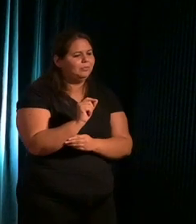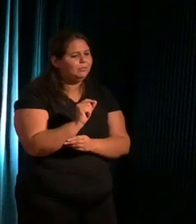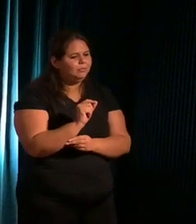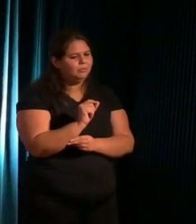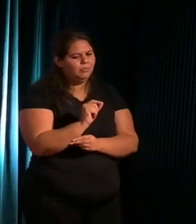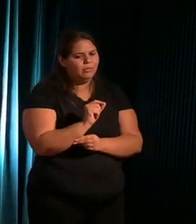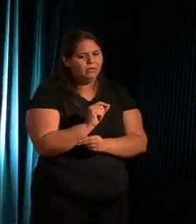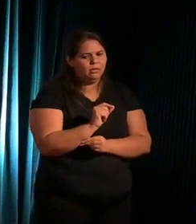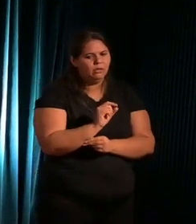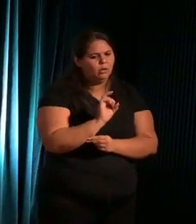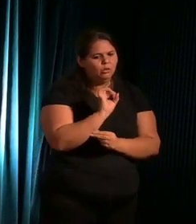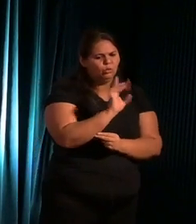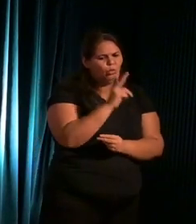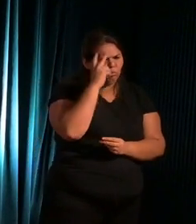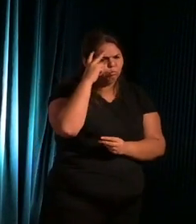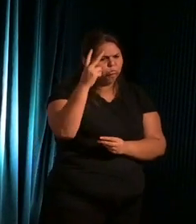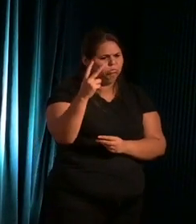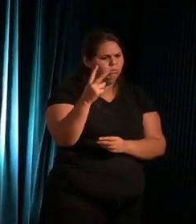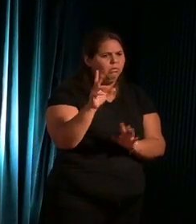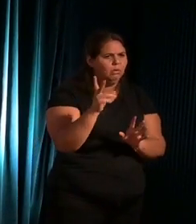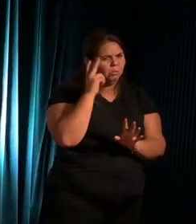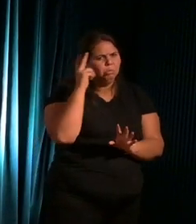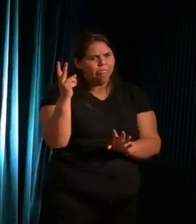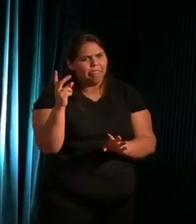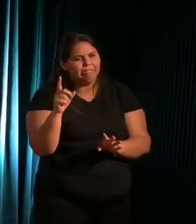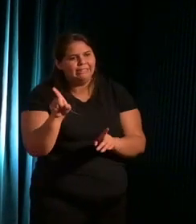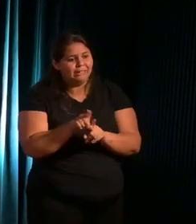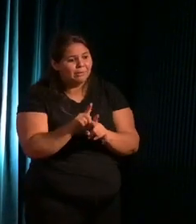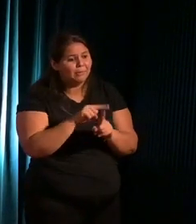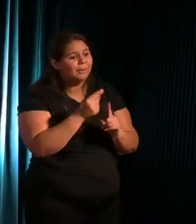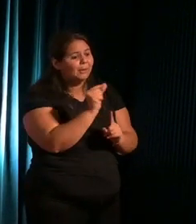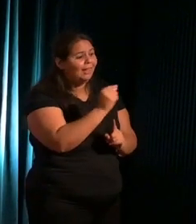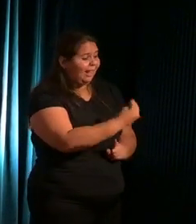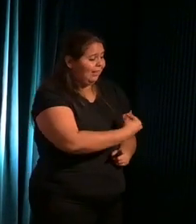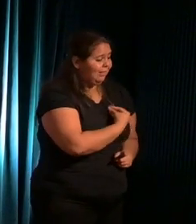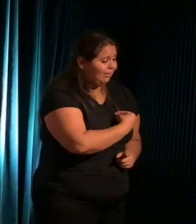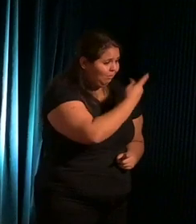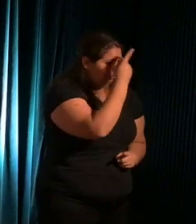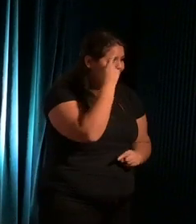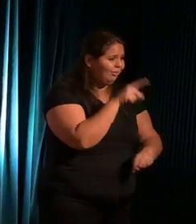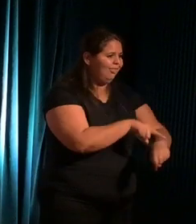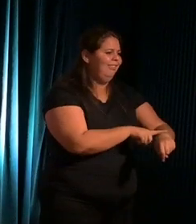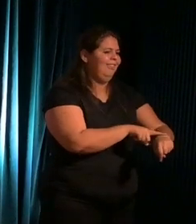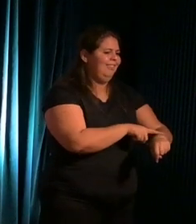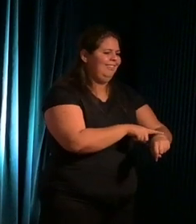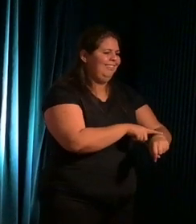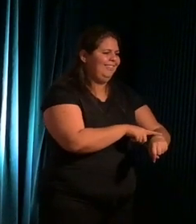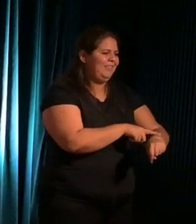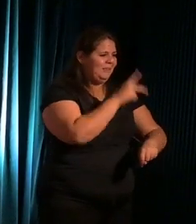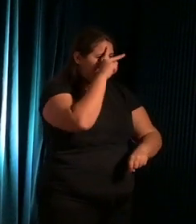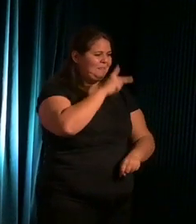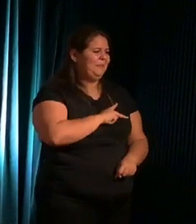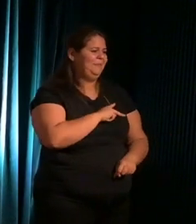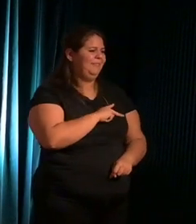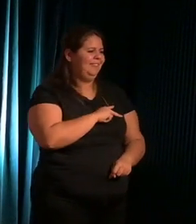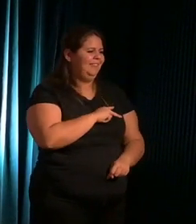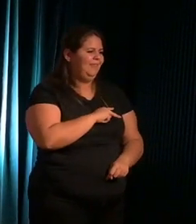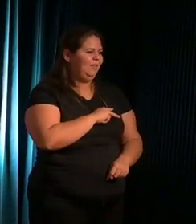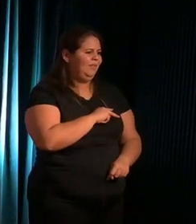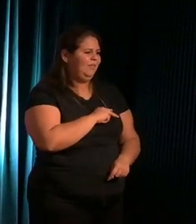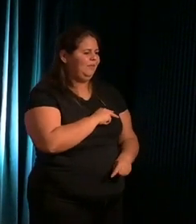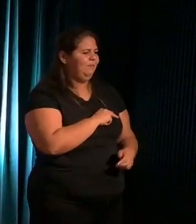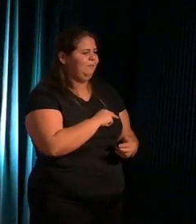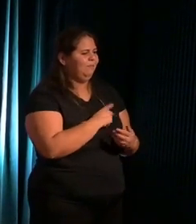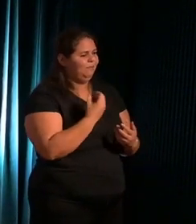Não necessariamente da cultura também, mas da nossa existência, né? Da nossa própria existência. Isso é